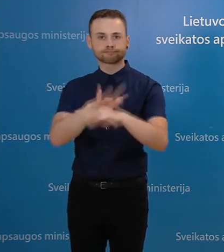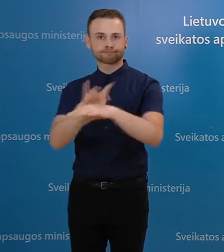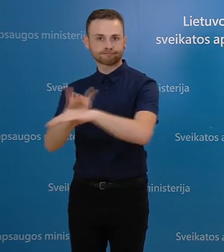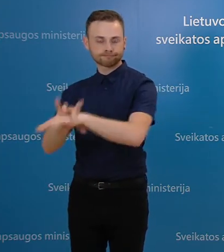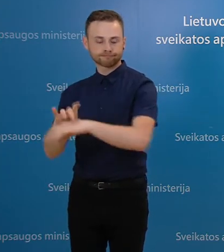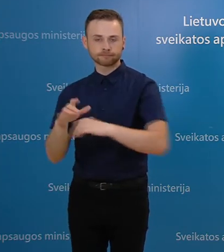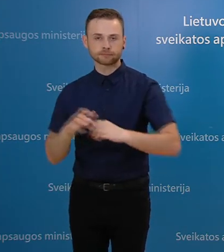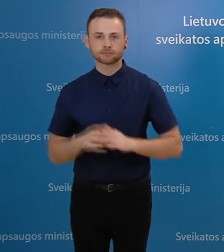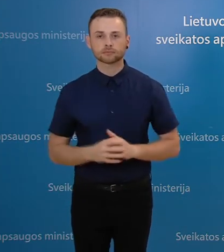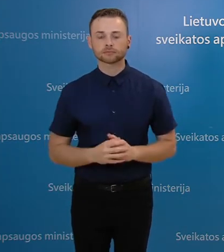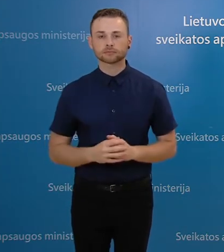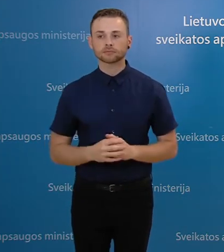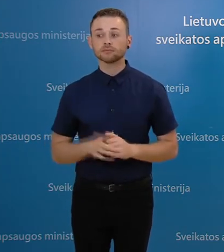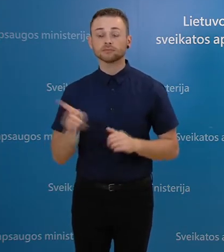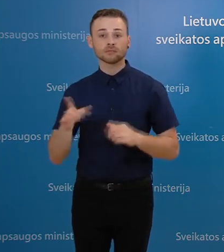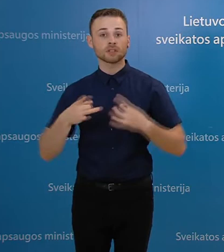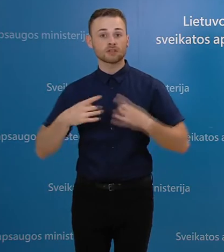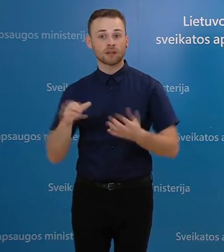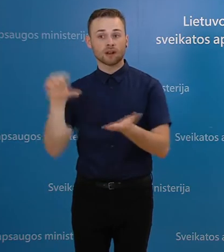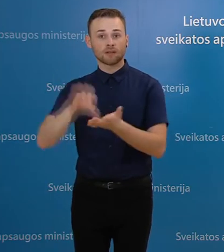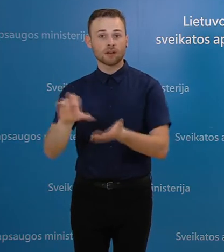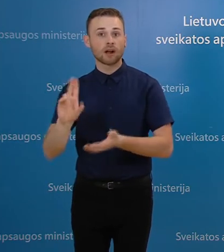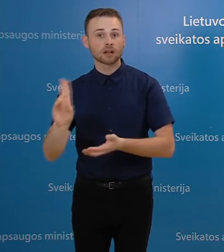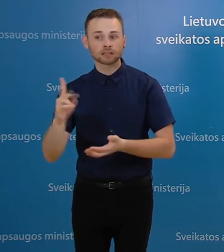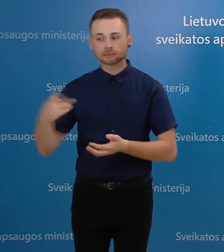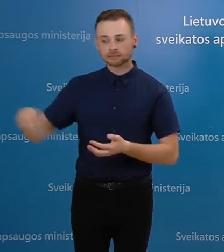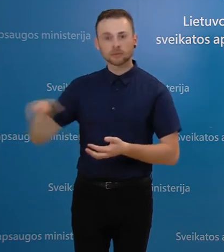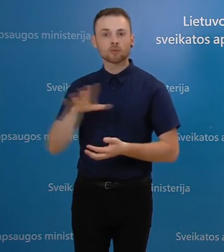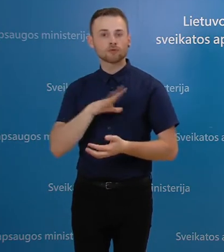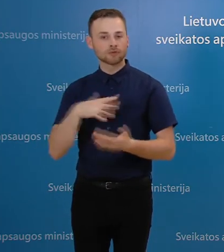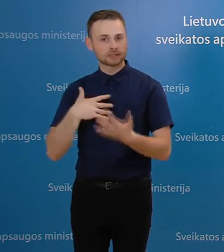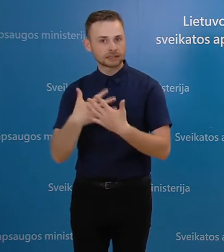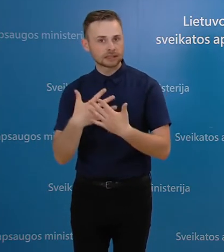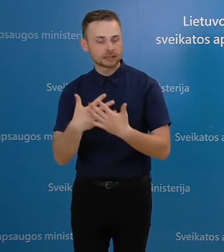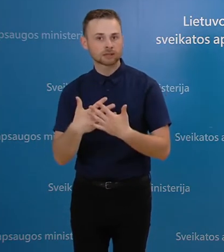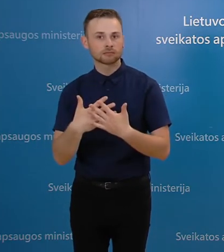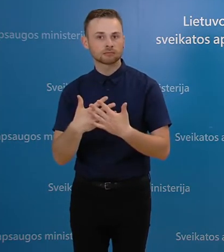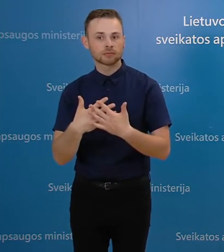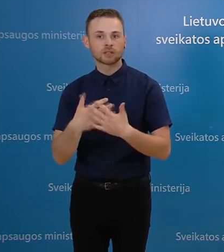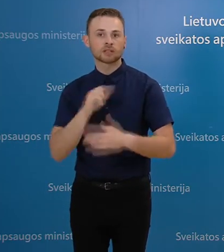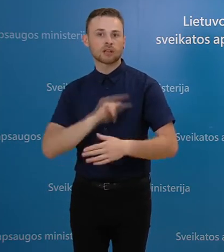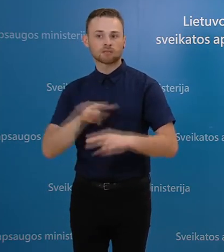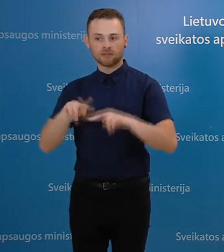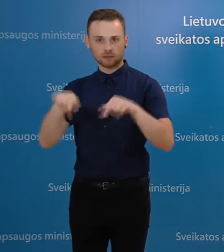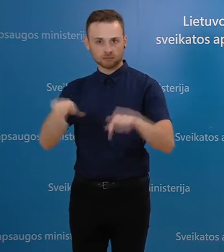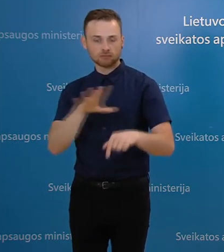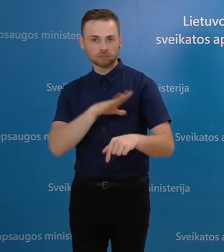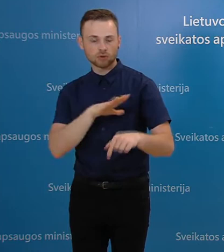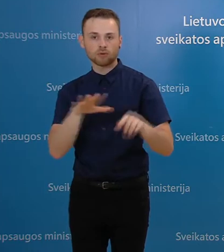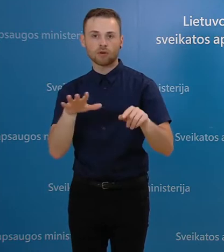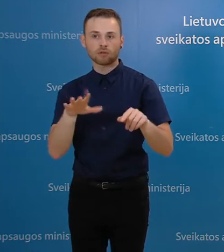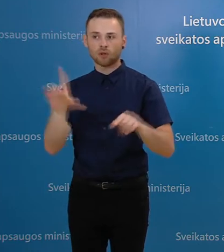kad šio šventės dalyviai iš tikrųjų buvo labai aktyvus, turėjo daug kontaktų darbovietėse, socialinėje